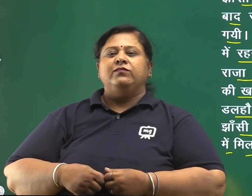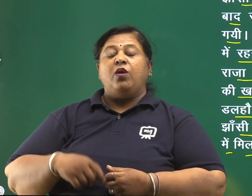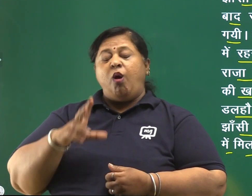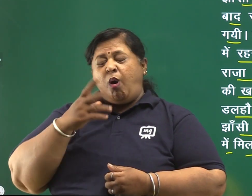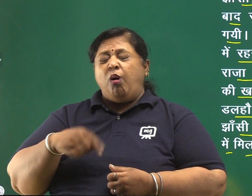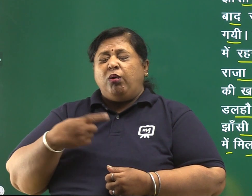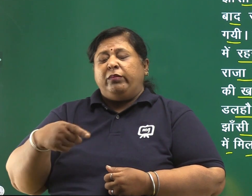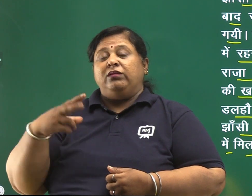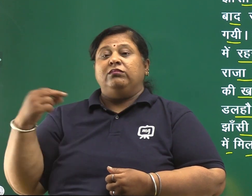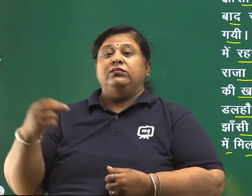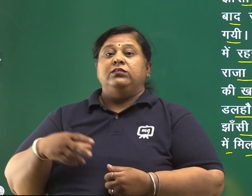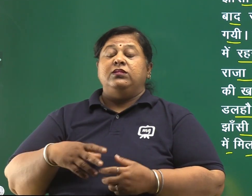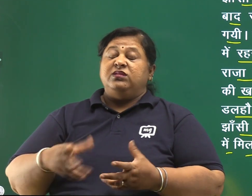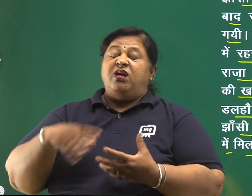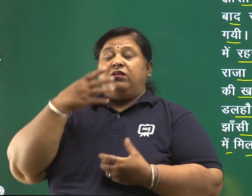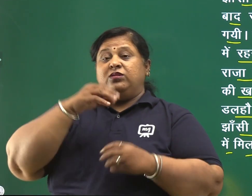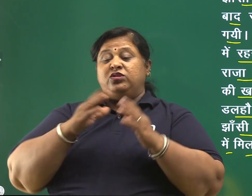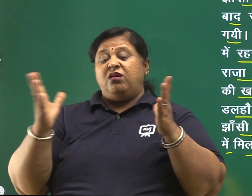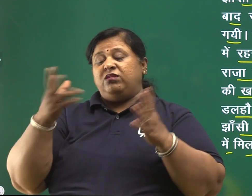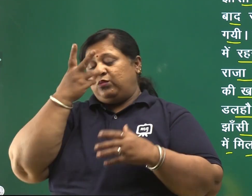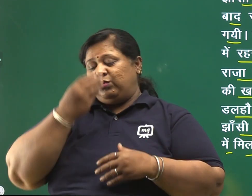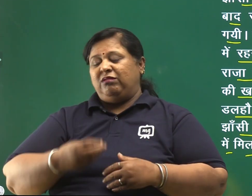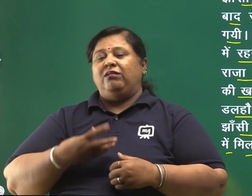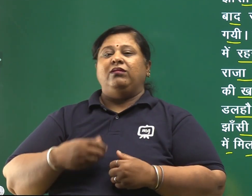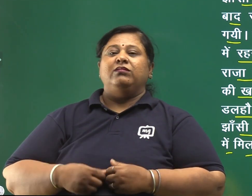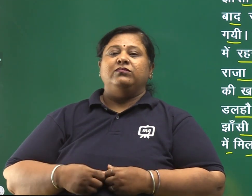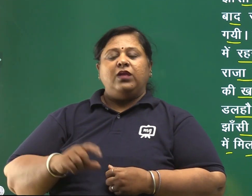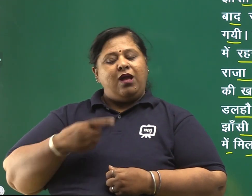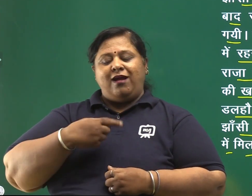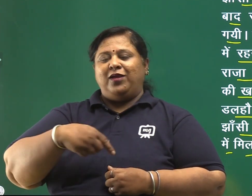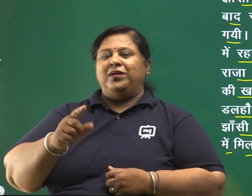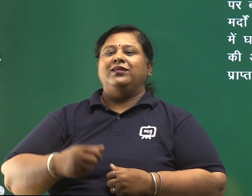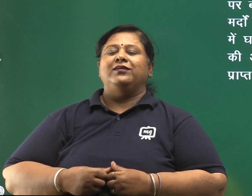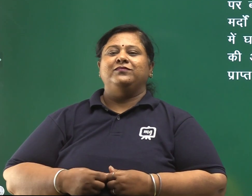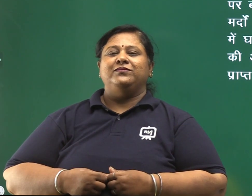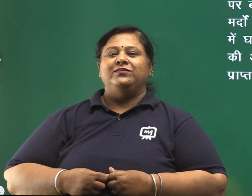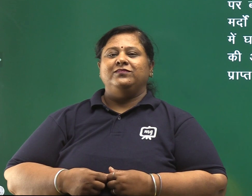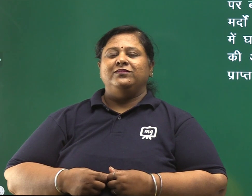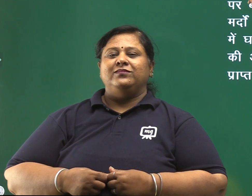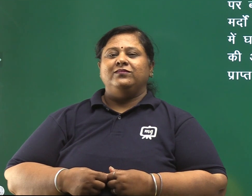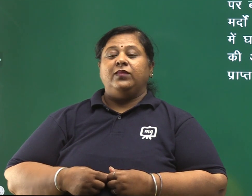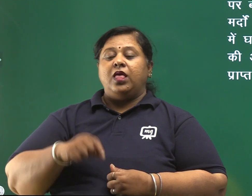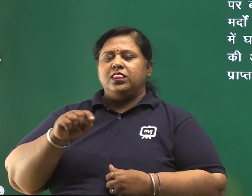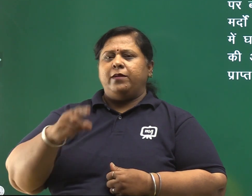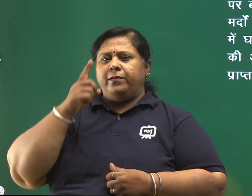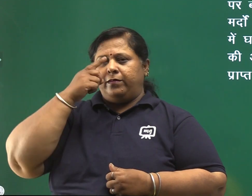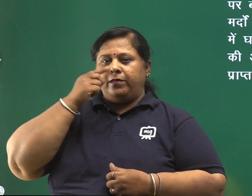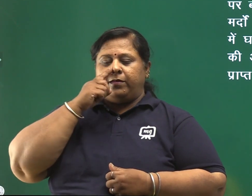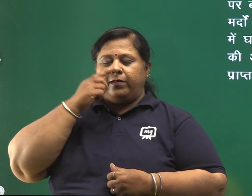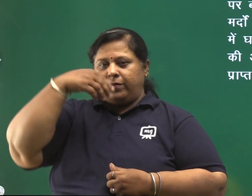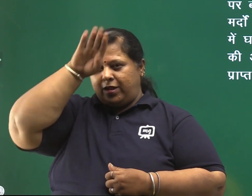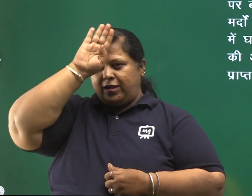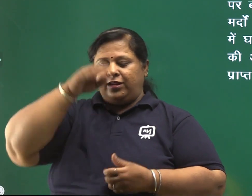और भी ज़्यादा दुखी रहने लगी। आगे बढ़ते हैं। तब रानी ने